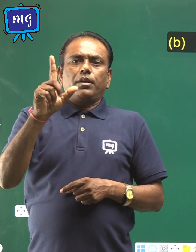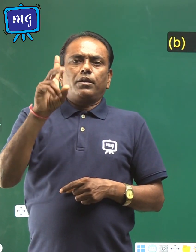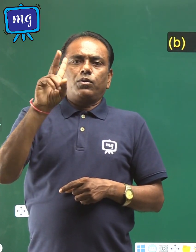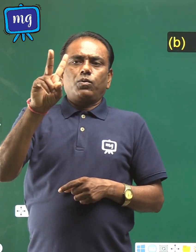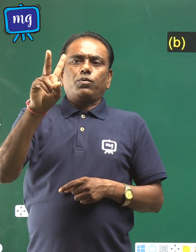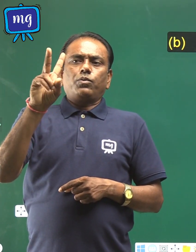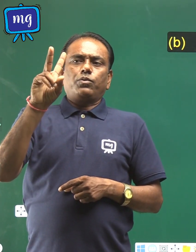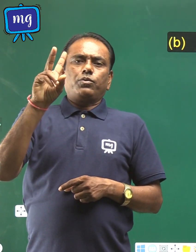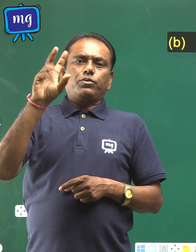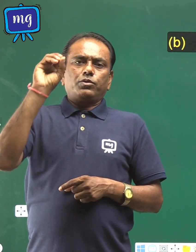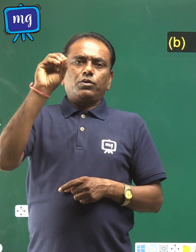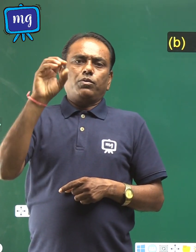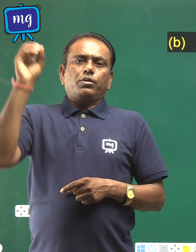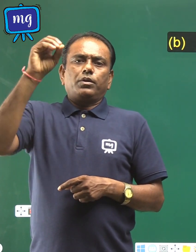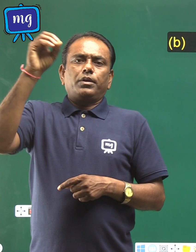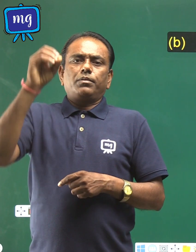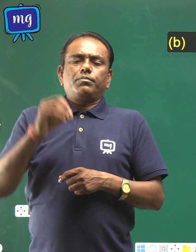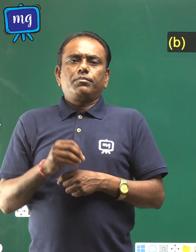120 डिग्री।